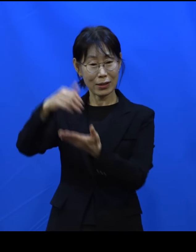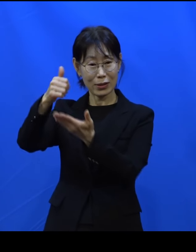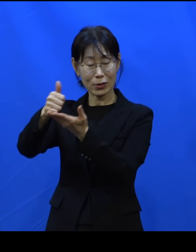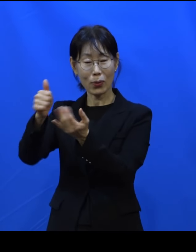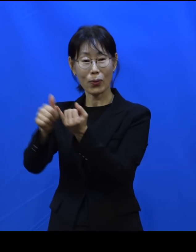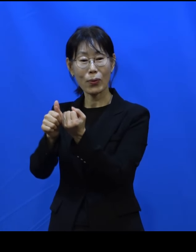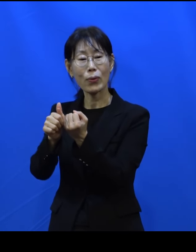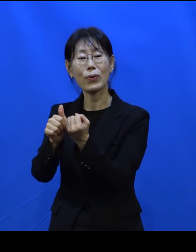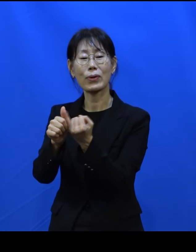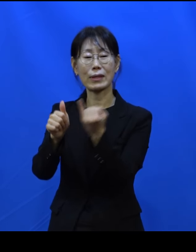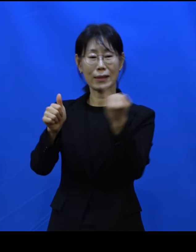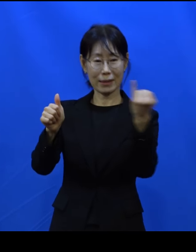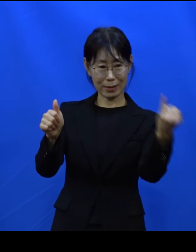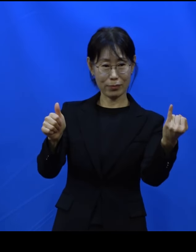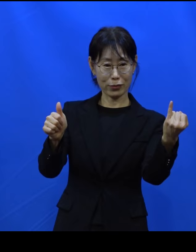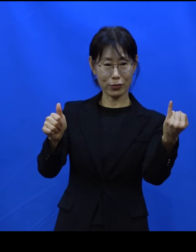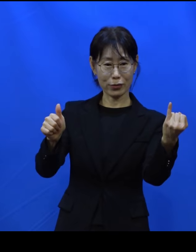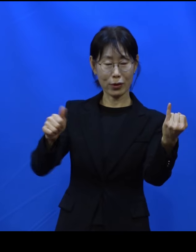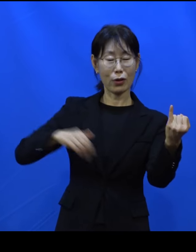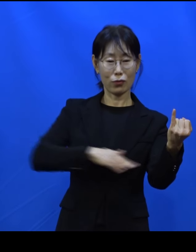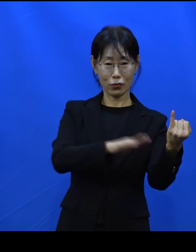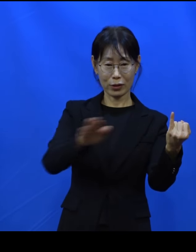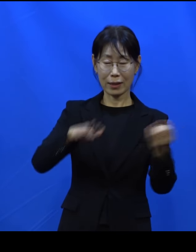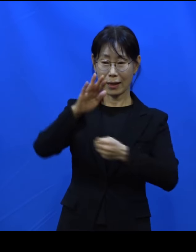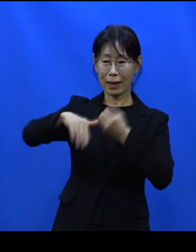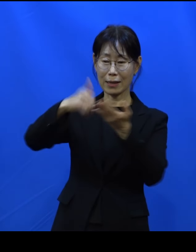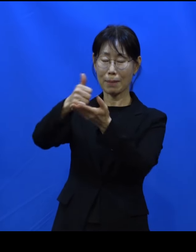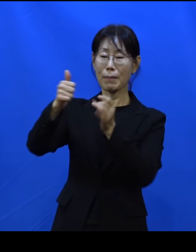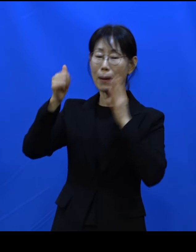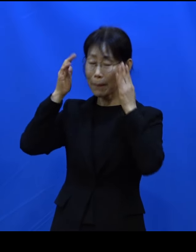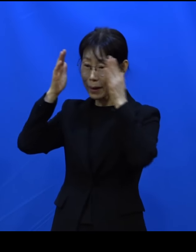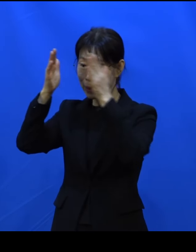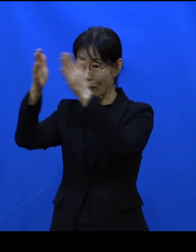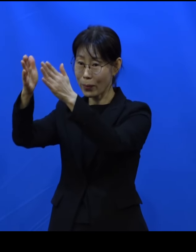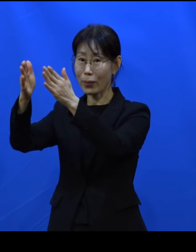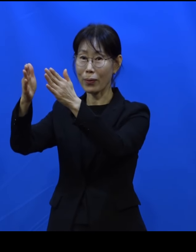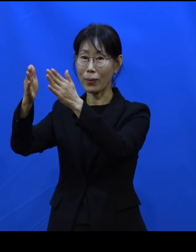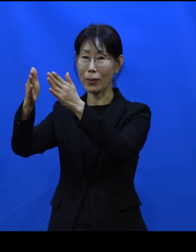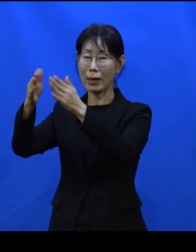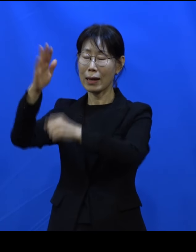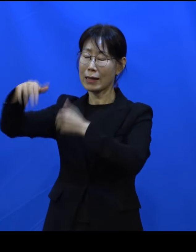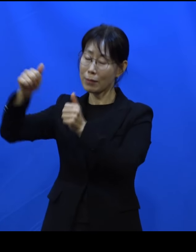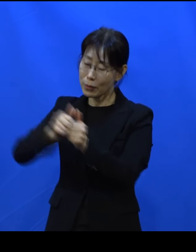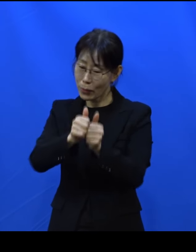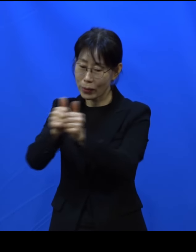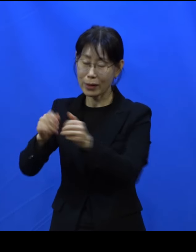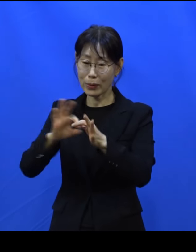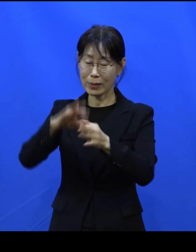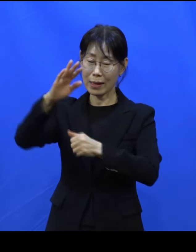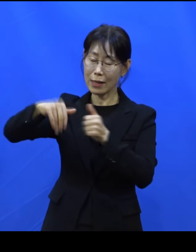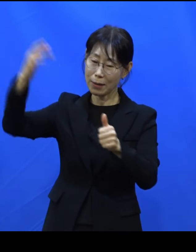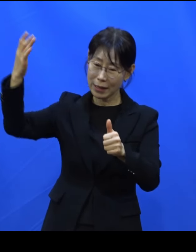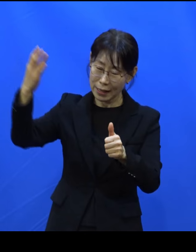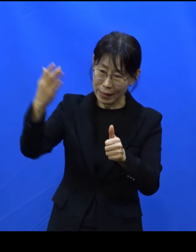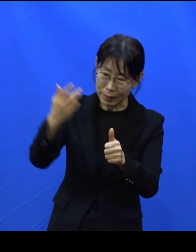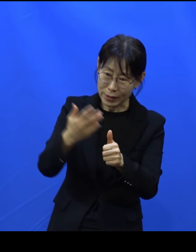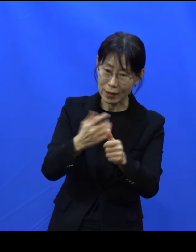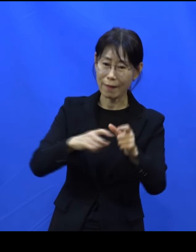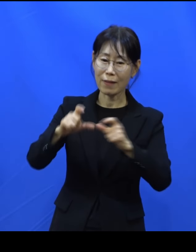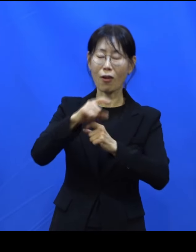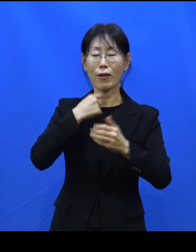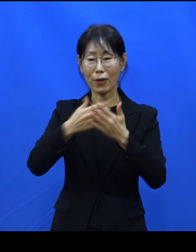오직 신랑에게 시선을 맞추고 믿음의 동행을 통하여 그분의 임재를 점점 더